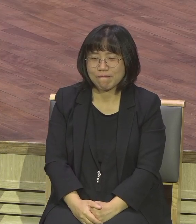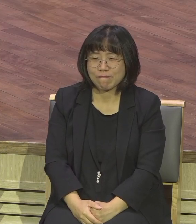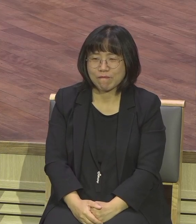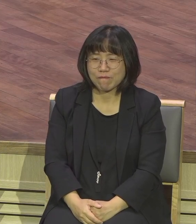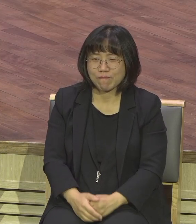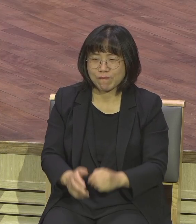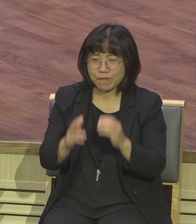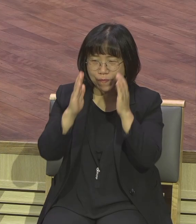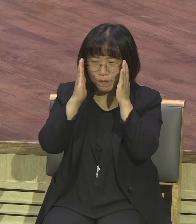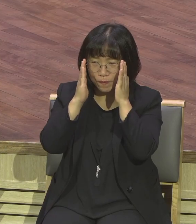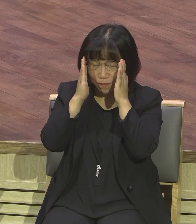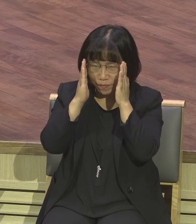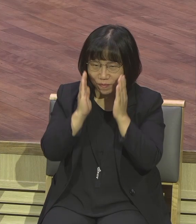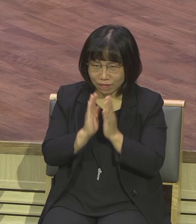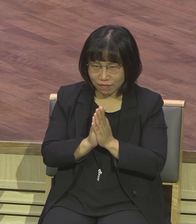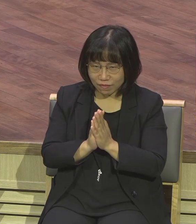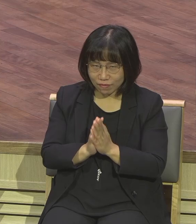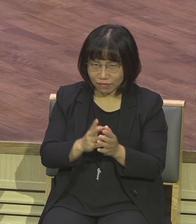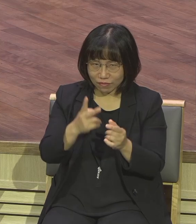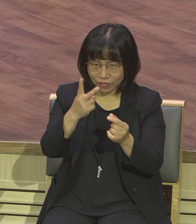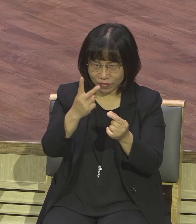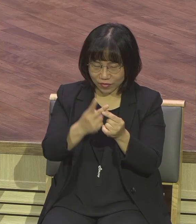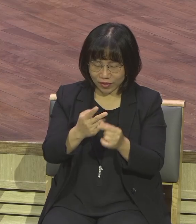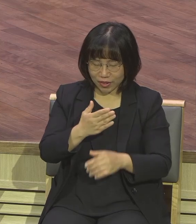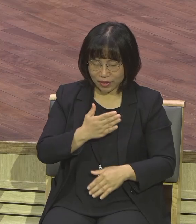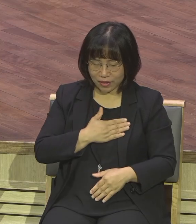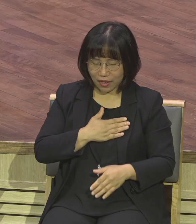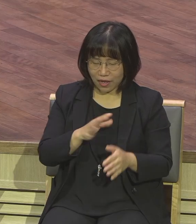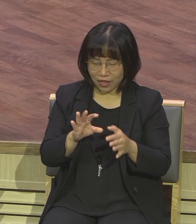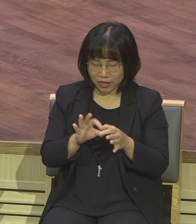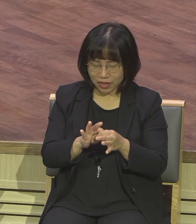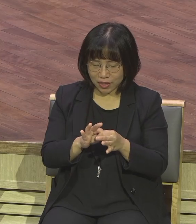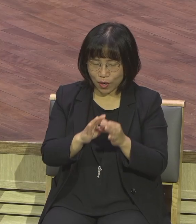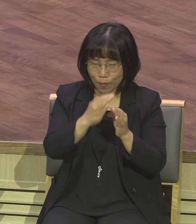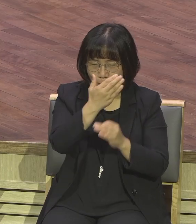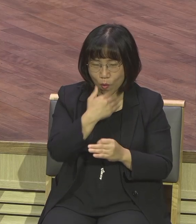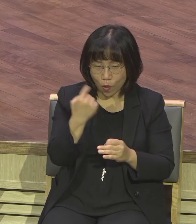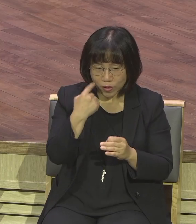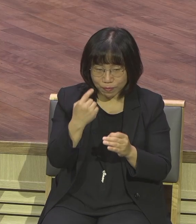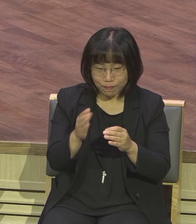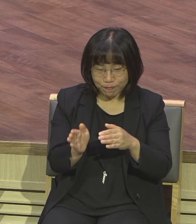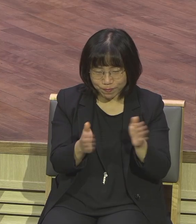자, 두 번째, 나의 복음이면 나의 기도입니다.